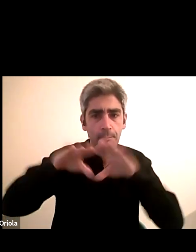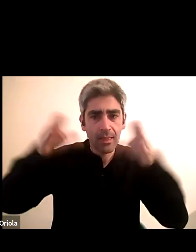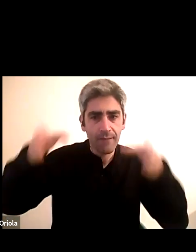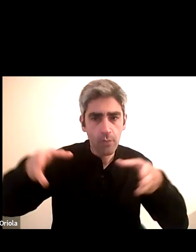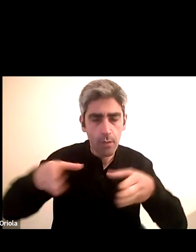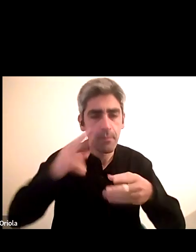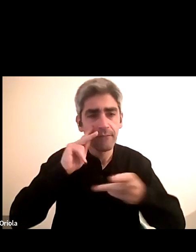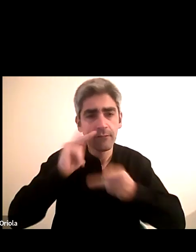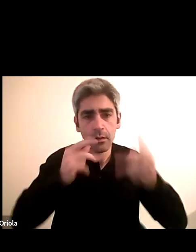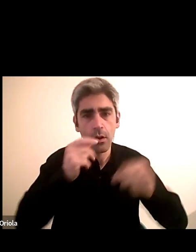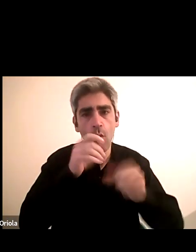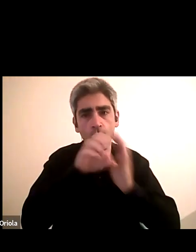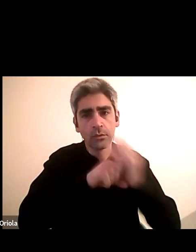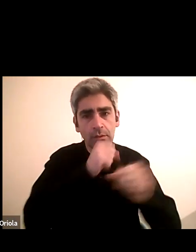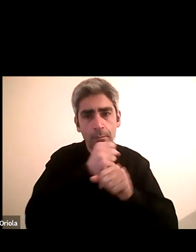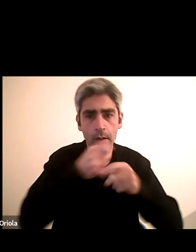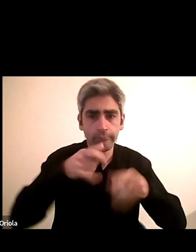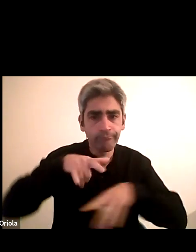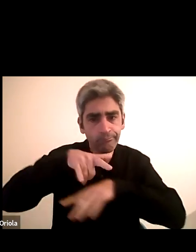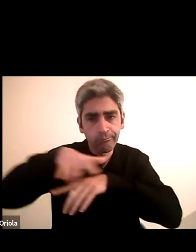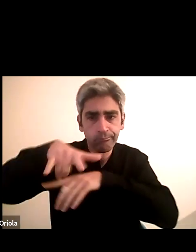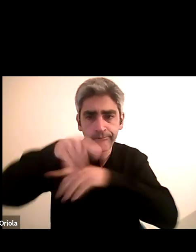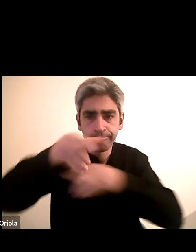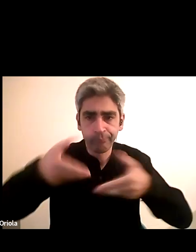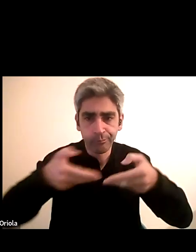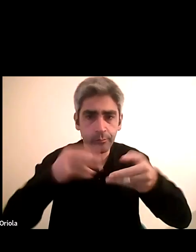trabalho. Porque